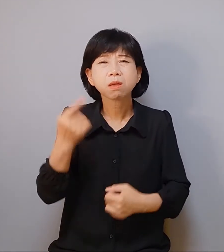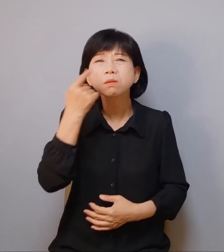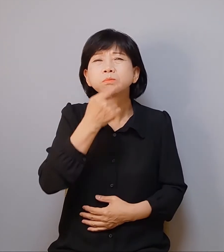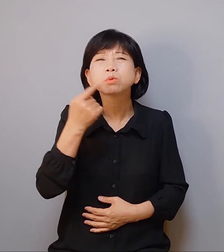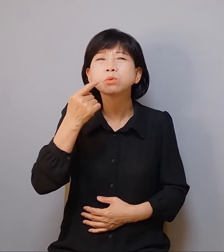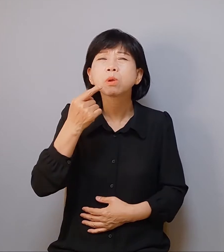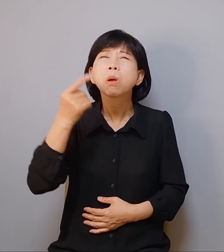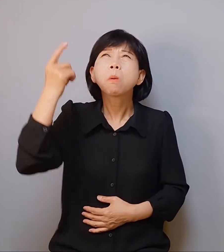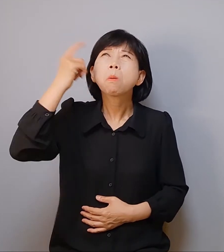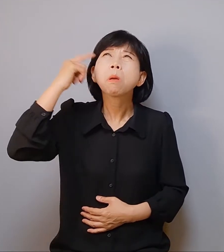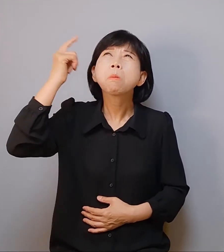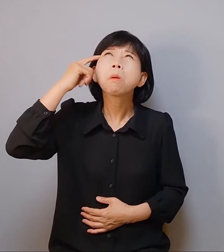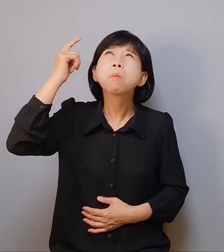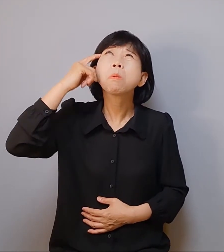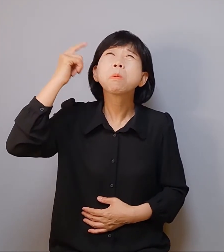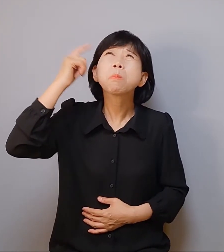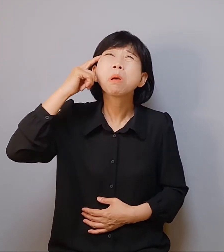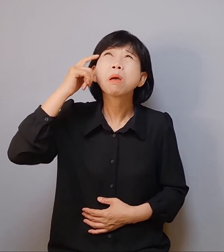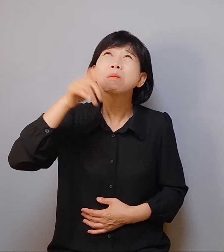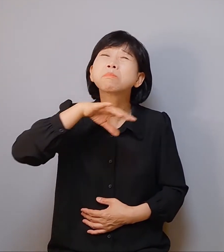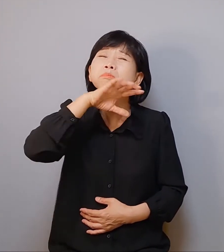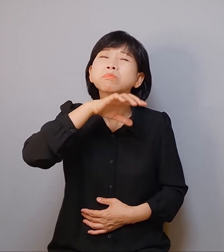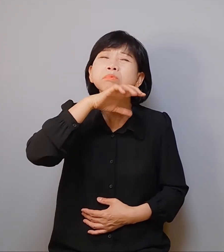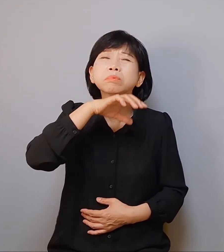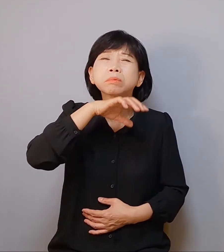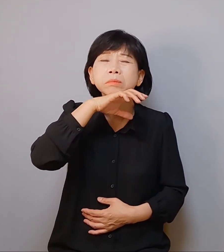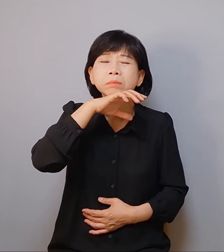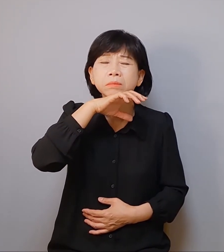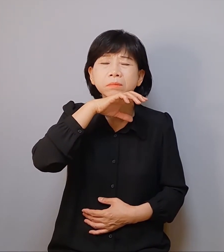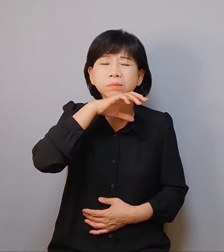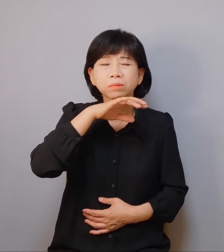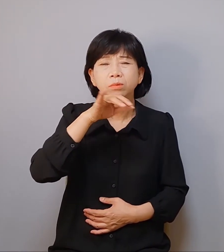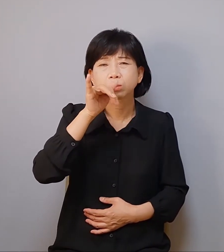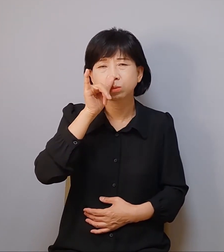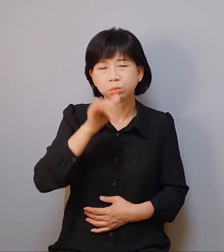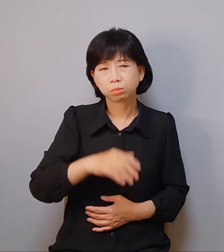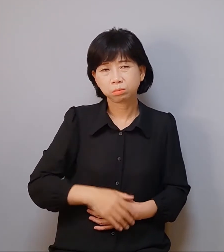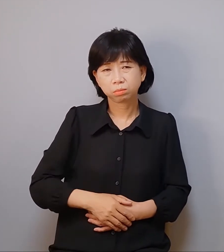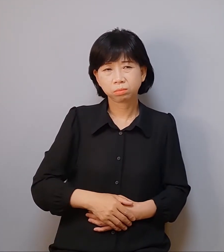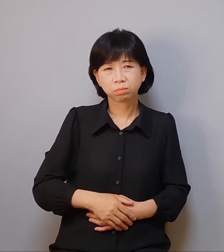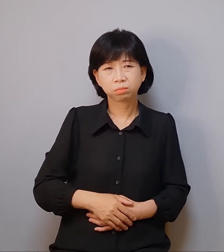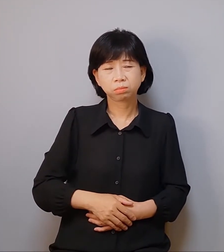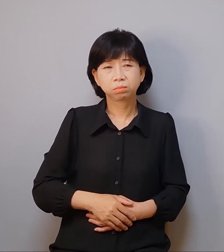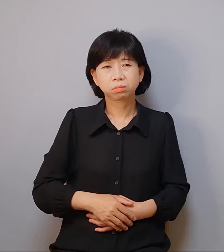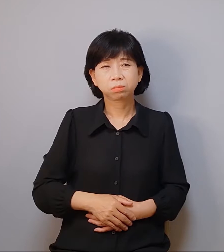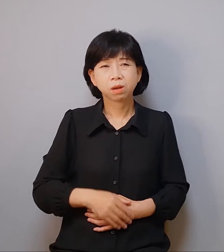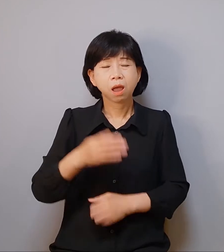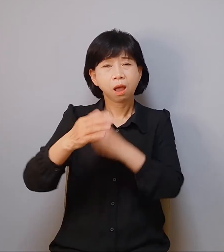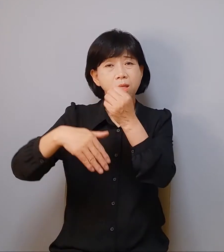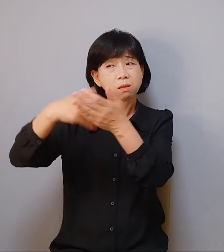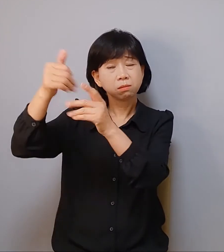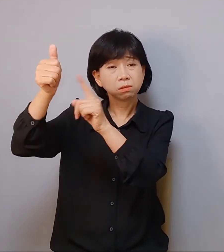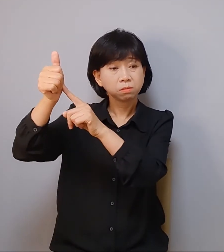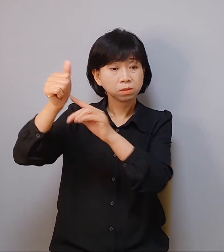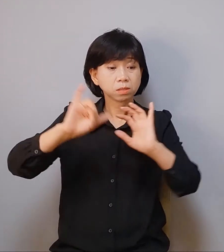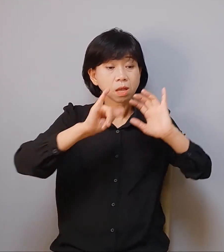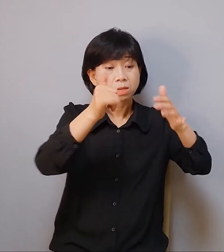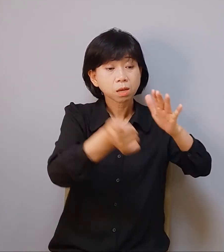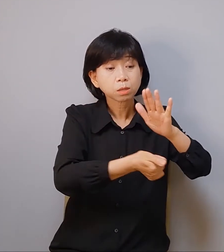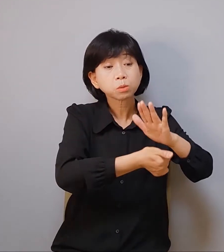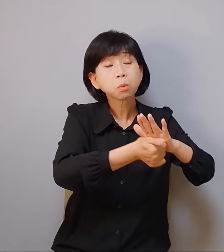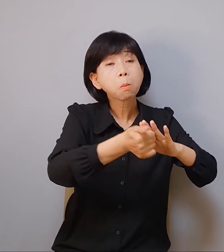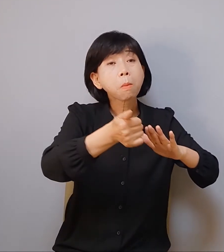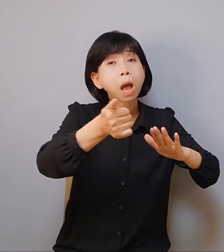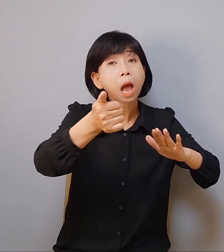우리 머릿속으로, 우리 가슴으로 그런 것들을 품는 거죠. 보세요. 그래서일까요? 하나님은요, 세상 소망을 다